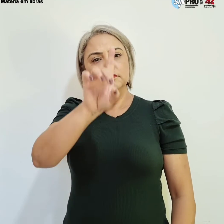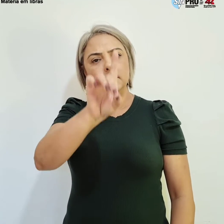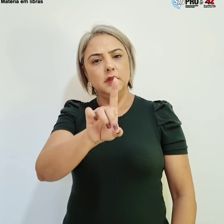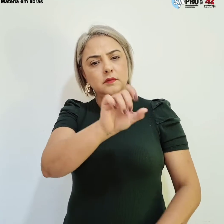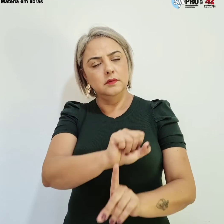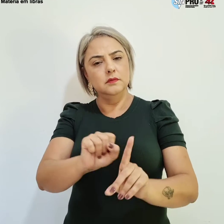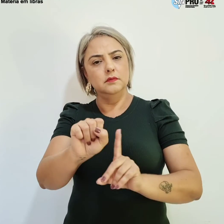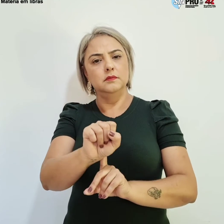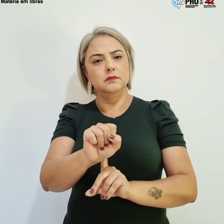sociais.